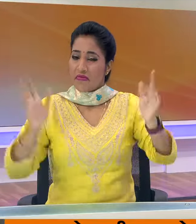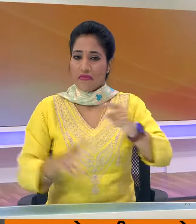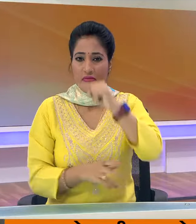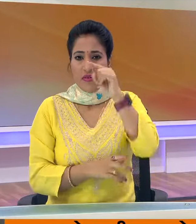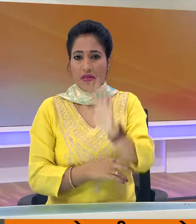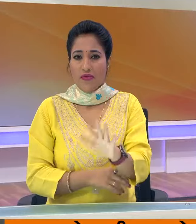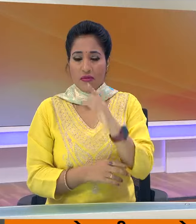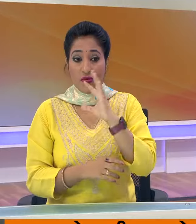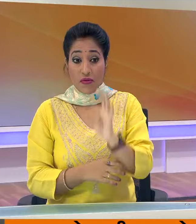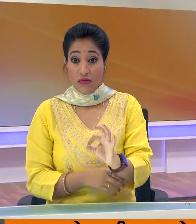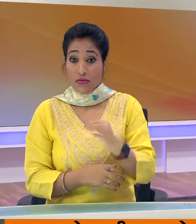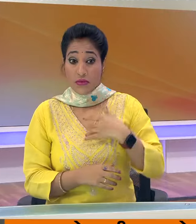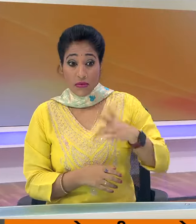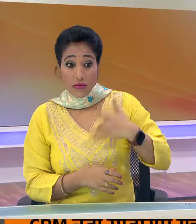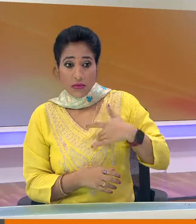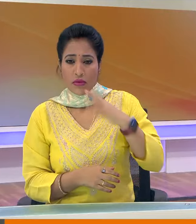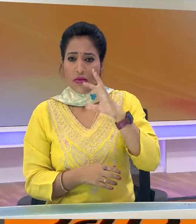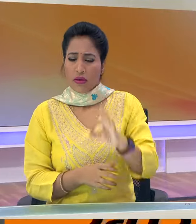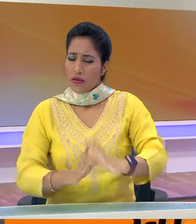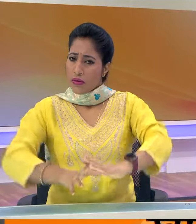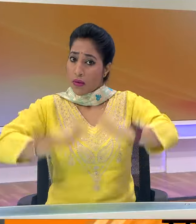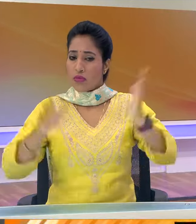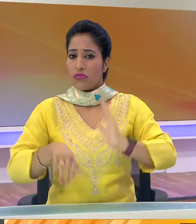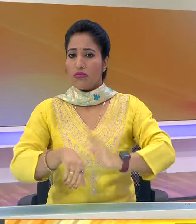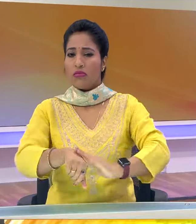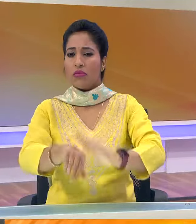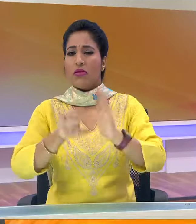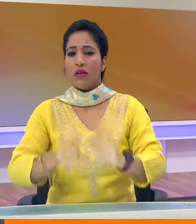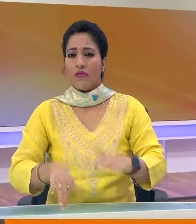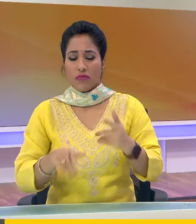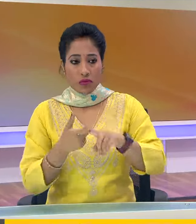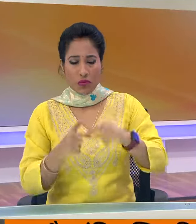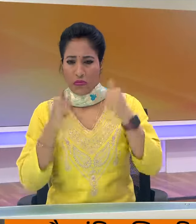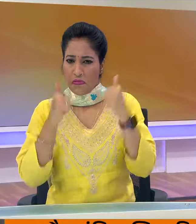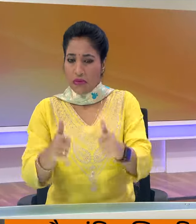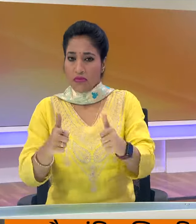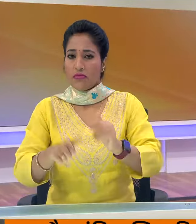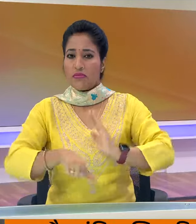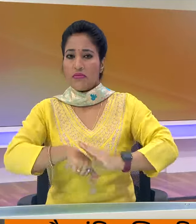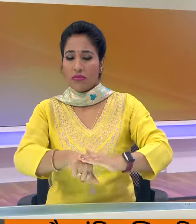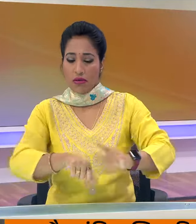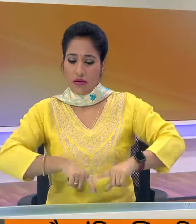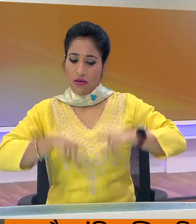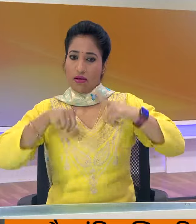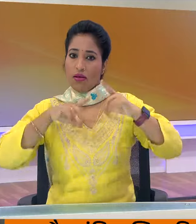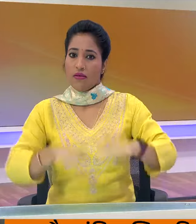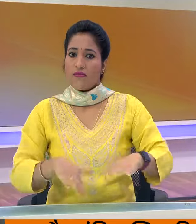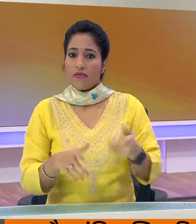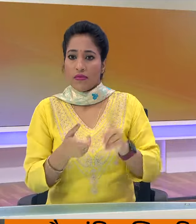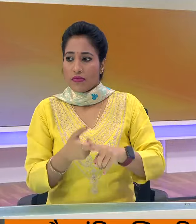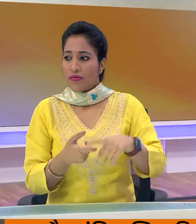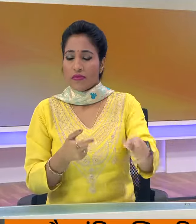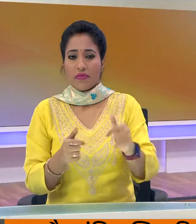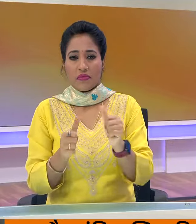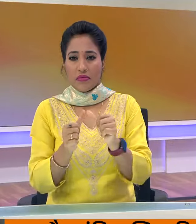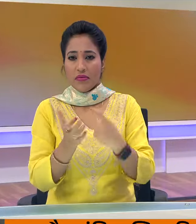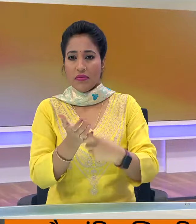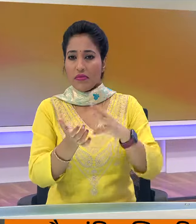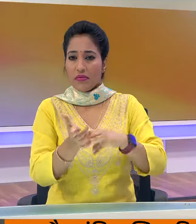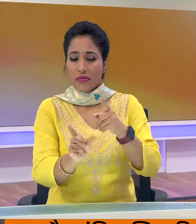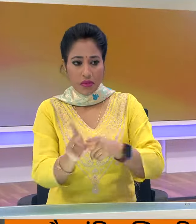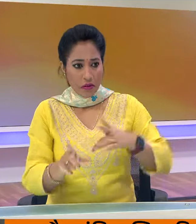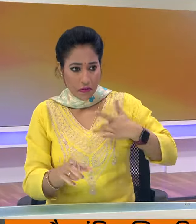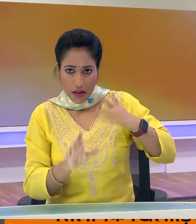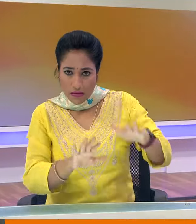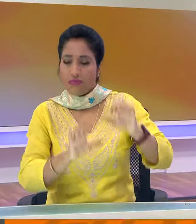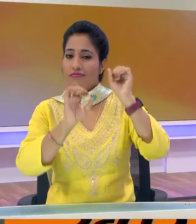आई एम फीलिंग अ लॉट ऑफ प्राउड एंड आई गेन अ लॉट ऑफ एक्सपीरियंस। इट वॉज वन ऑफ द बेस्ट एक्सपीरियंस इन माई लाइफ। कहीं ना कहीं आर्मी जैसी फीलिंग दी इस कैंप ने आपको? यस